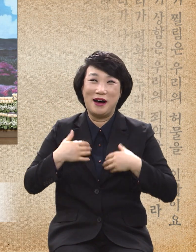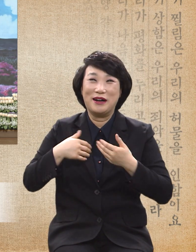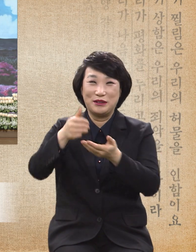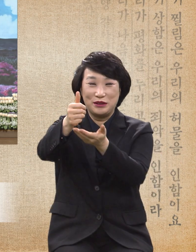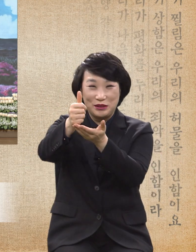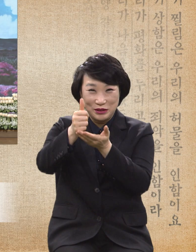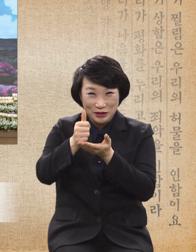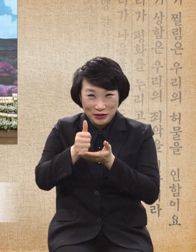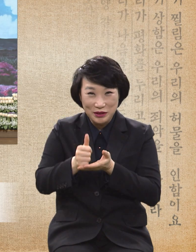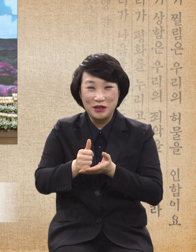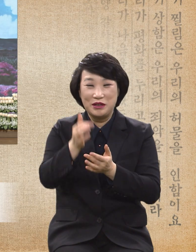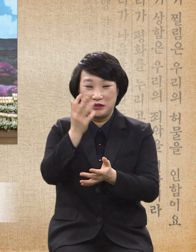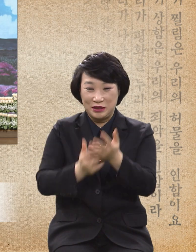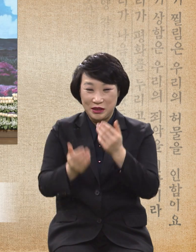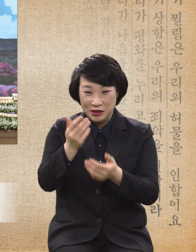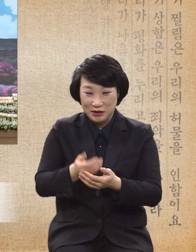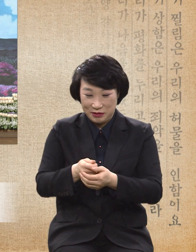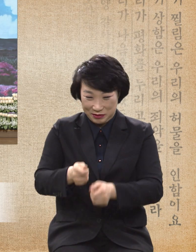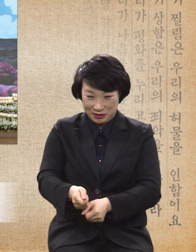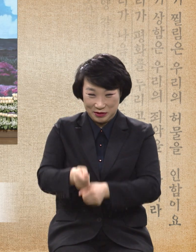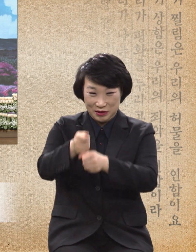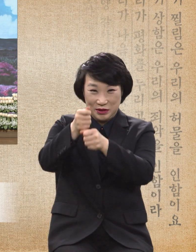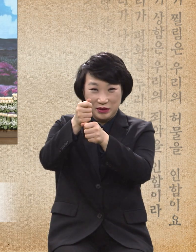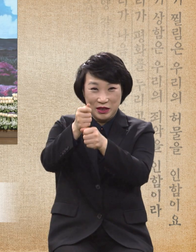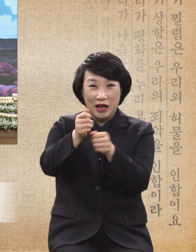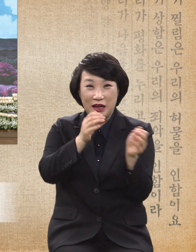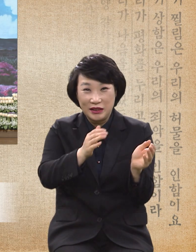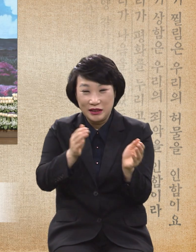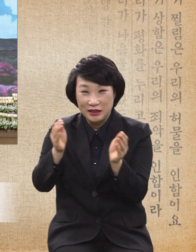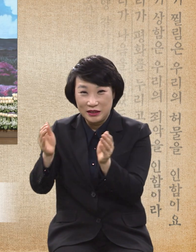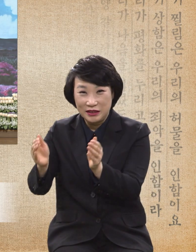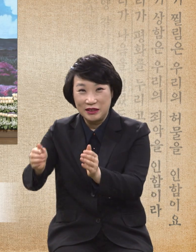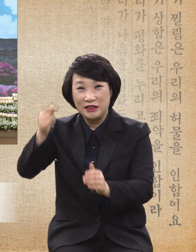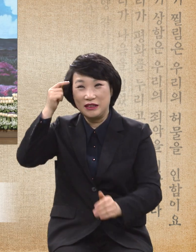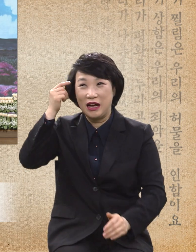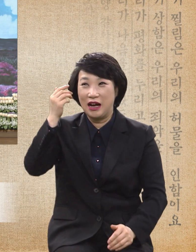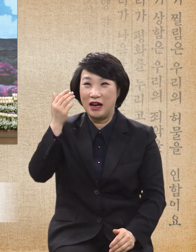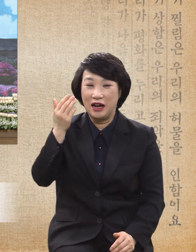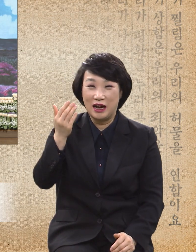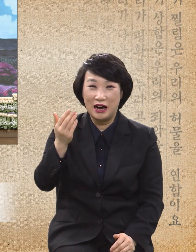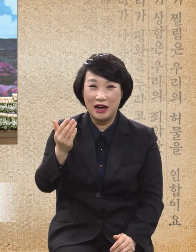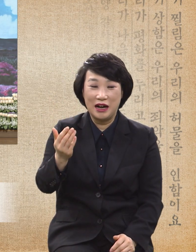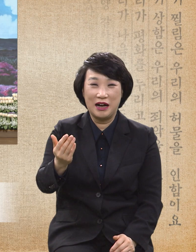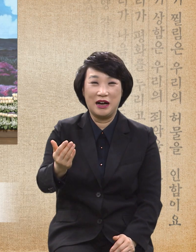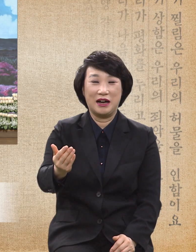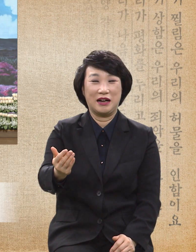주님 맞을 등불이 준비되어요.